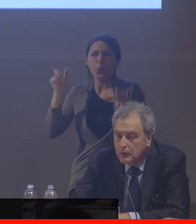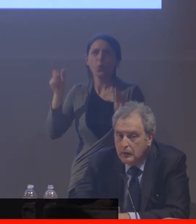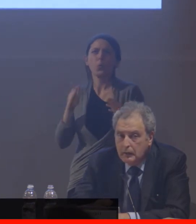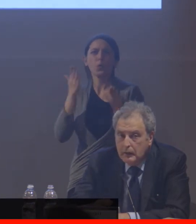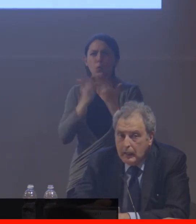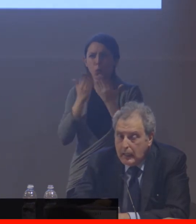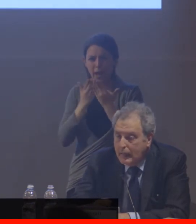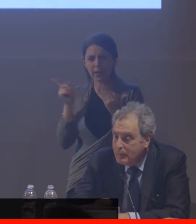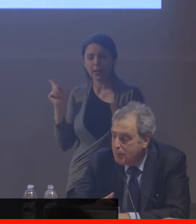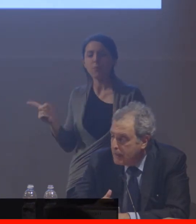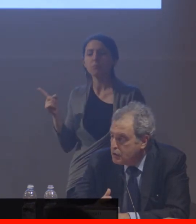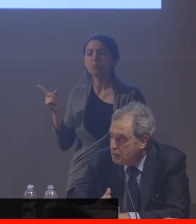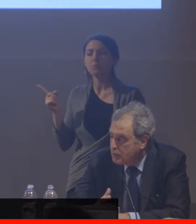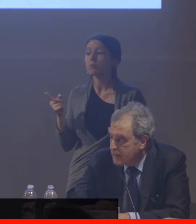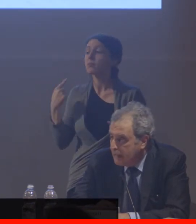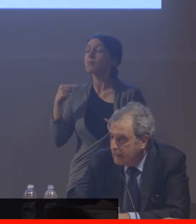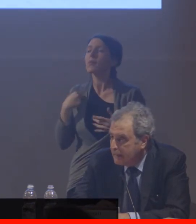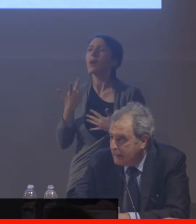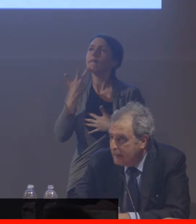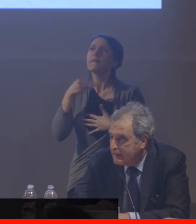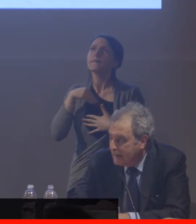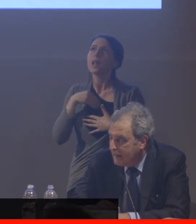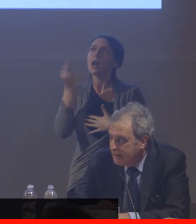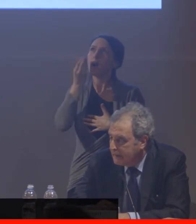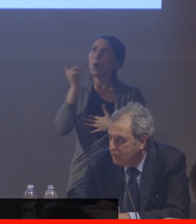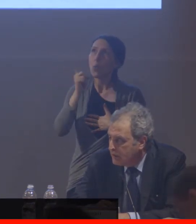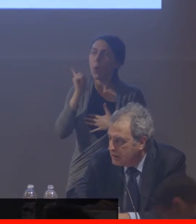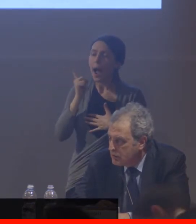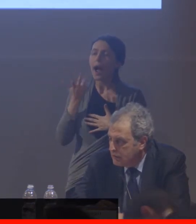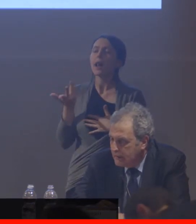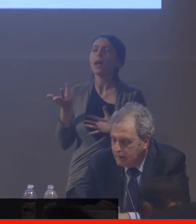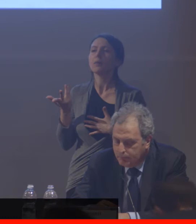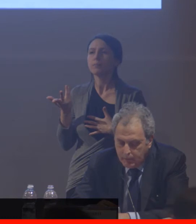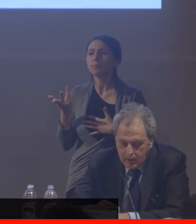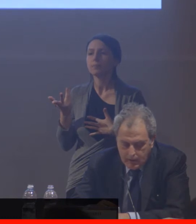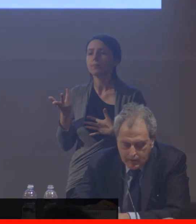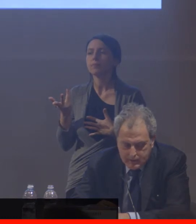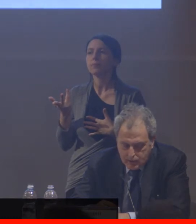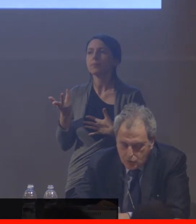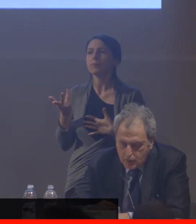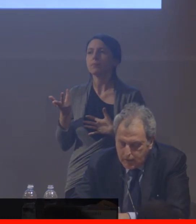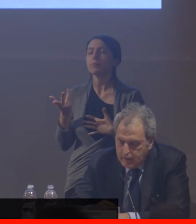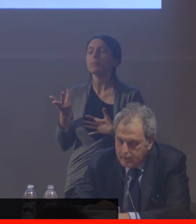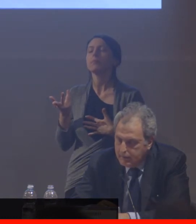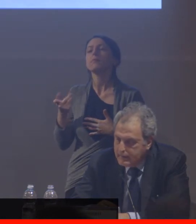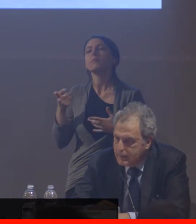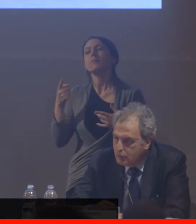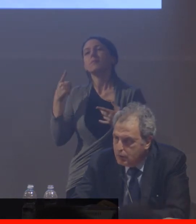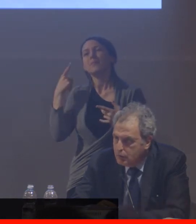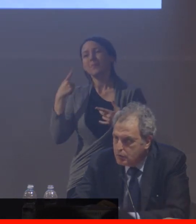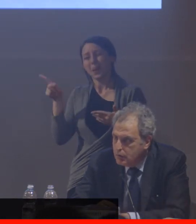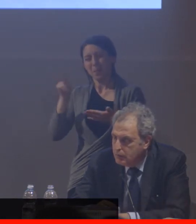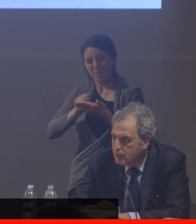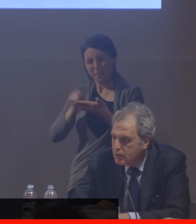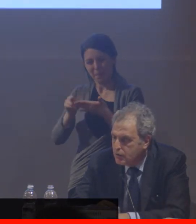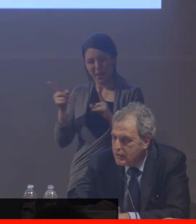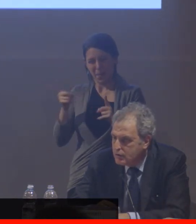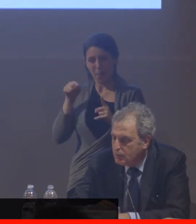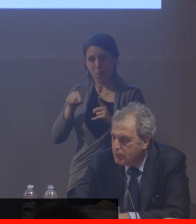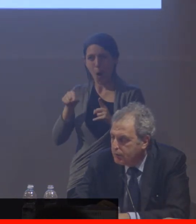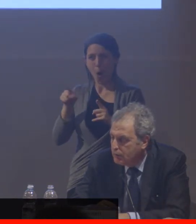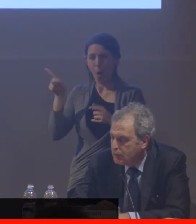studioso. E a me piace pensare che sia nata nell'occasione della stesura, della scrittura di questo libro,